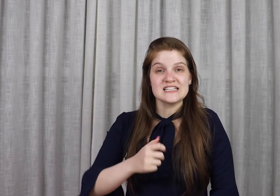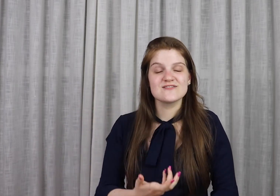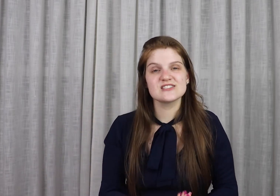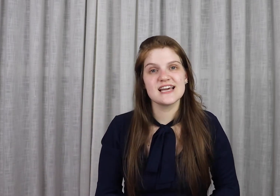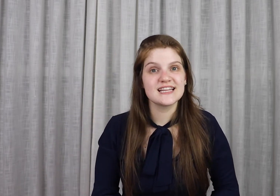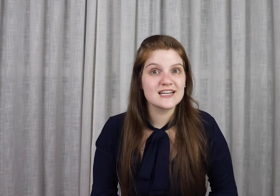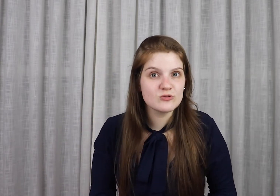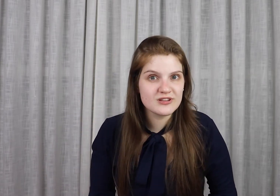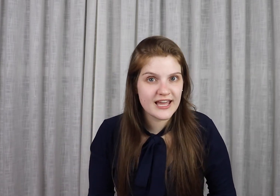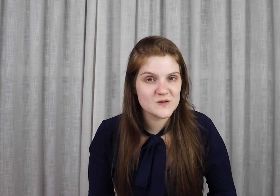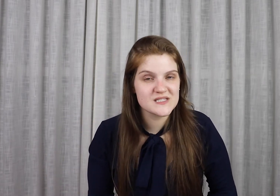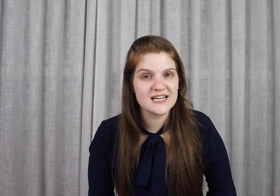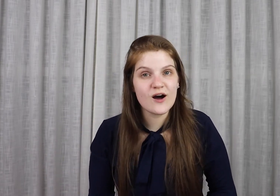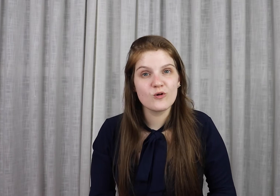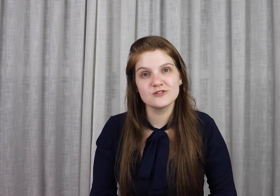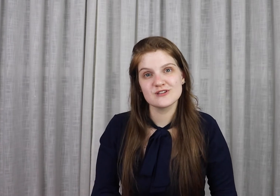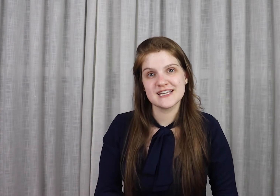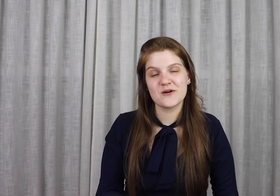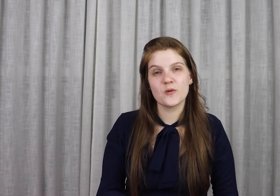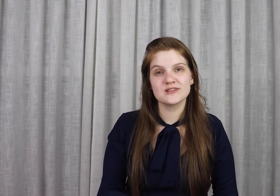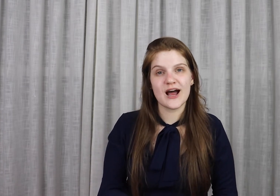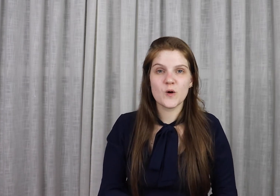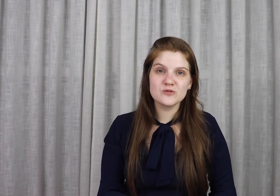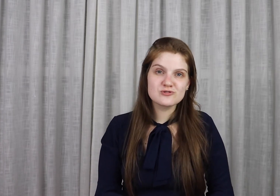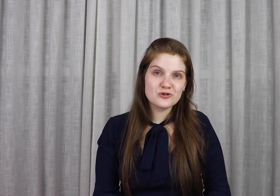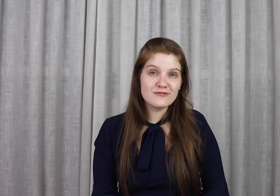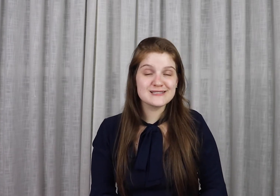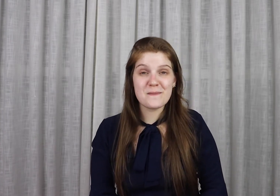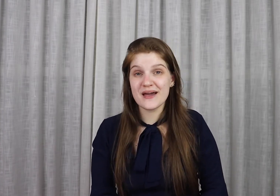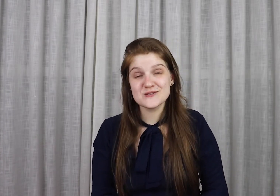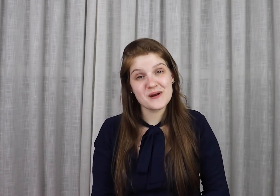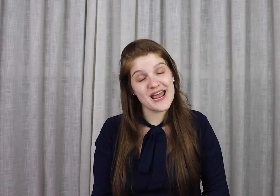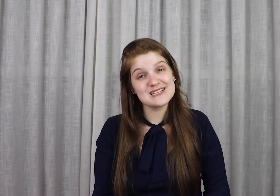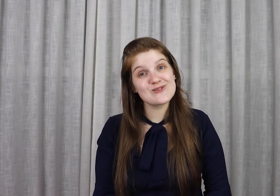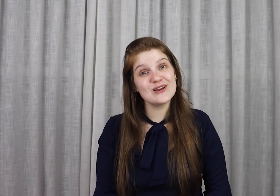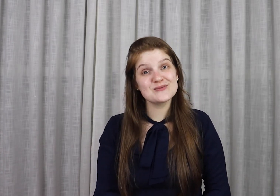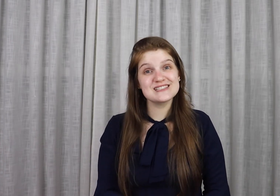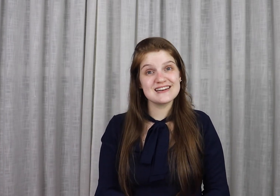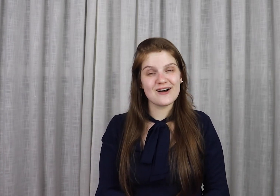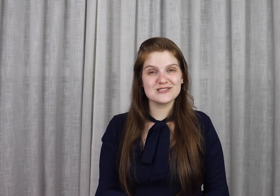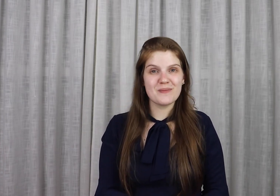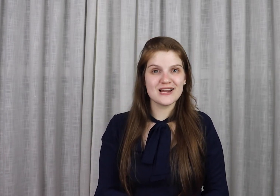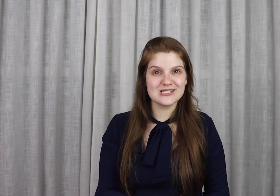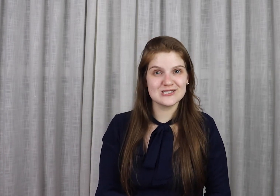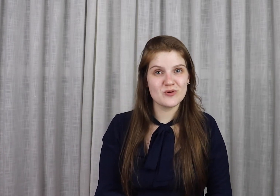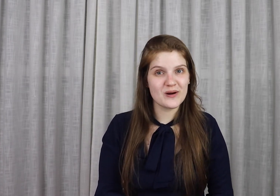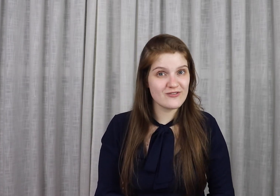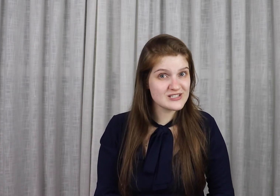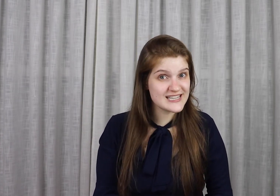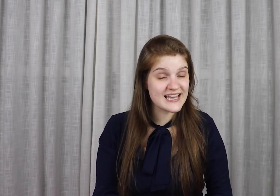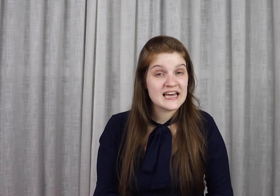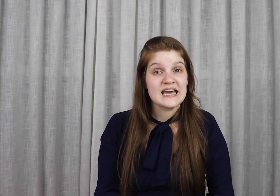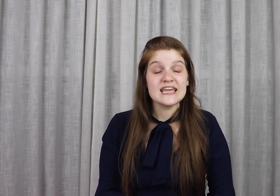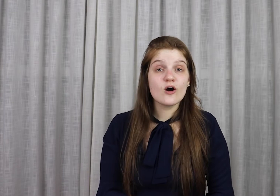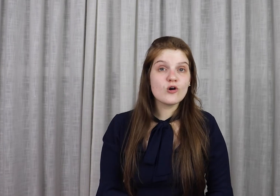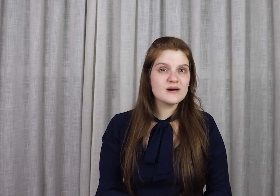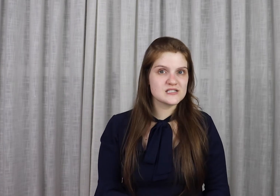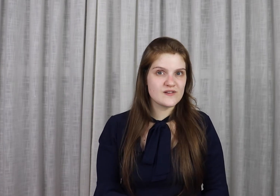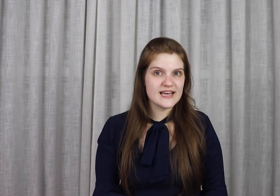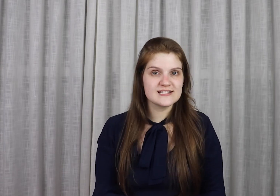você ainda não tem um sinal, quando você encontrar com um surdo, você pede para ele escolher um sinal de batismo para você. E algumas vezes